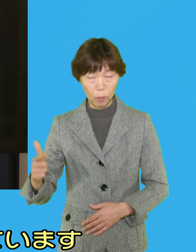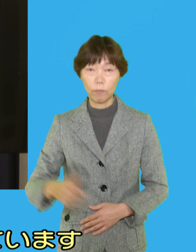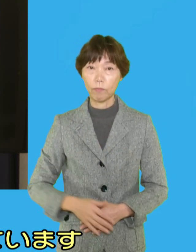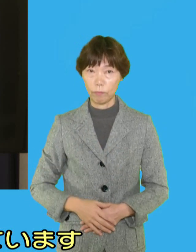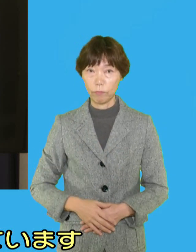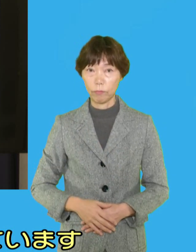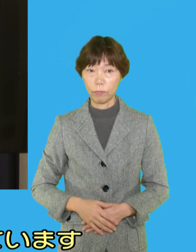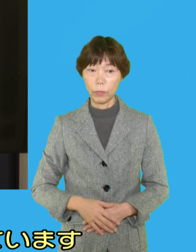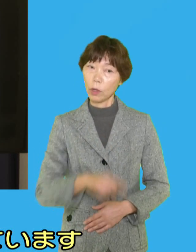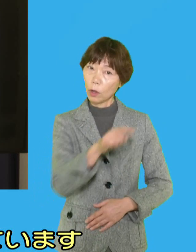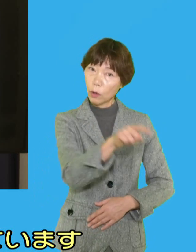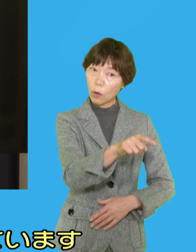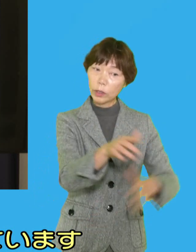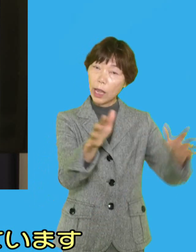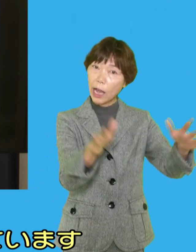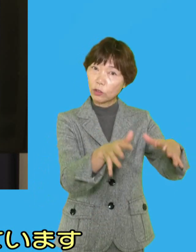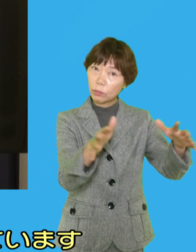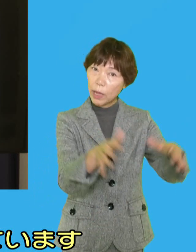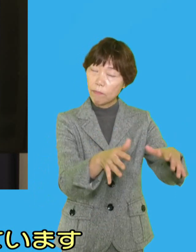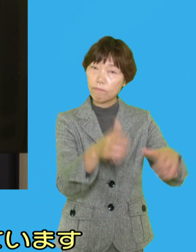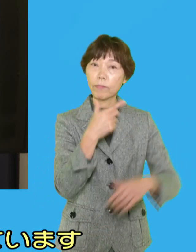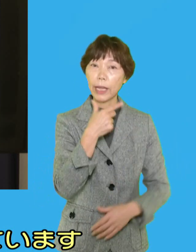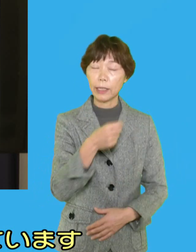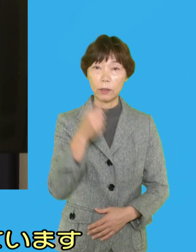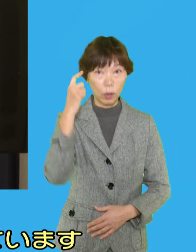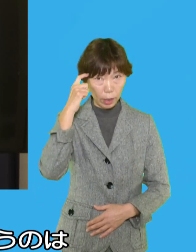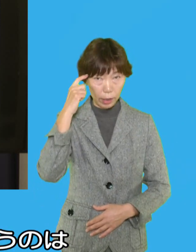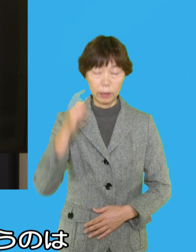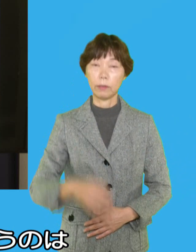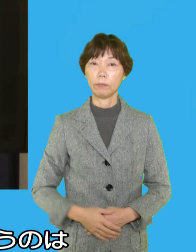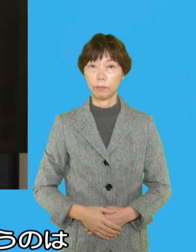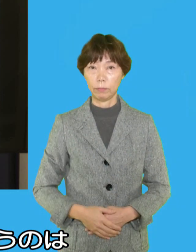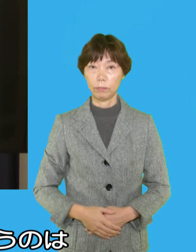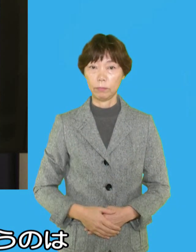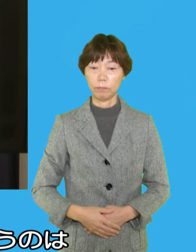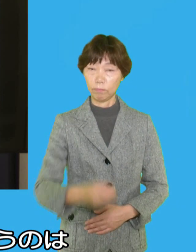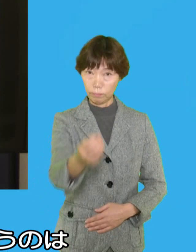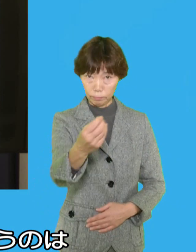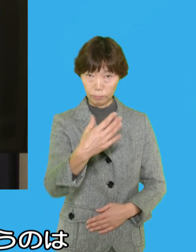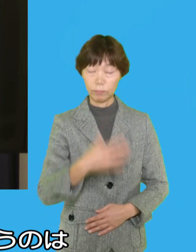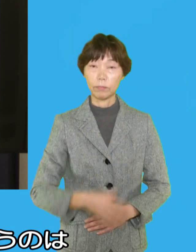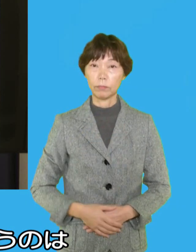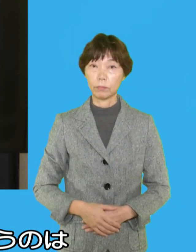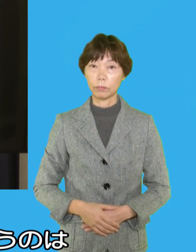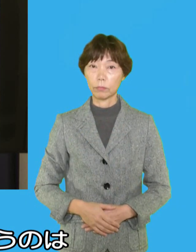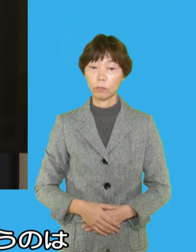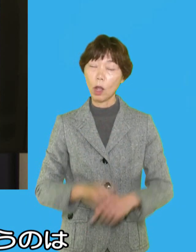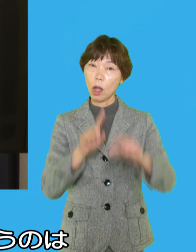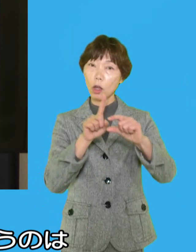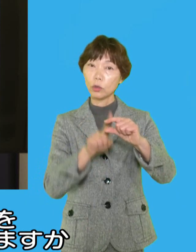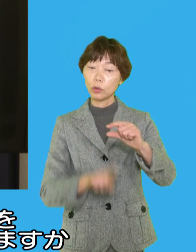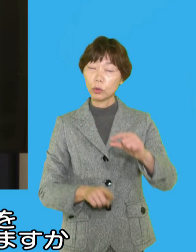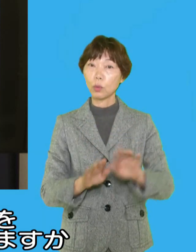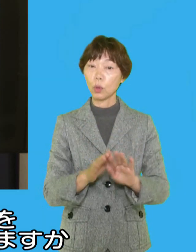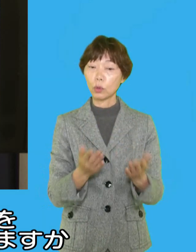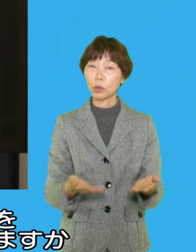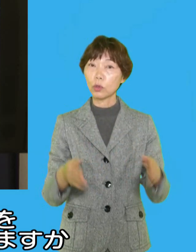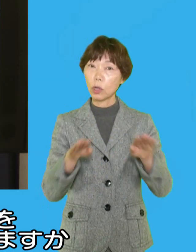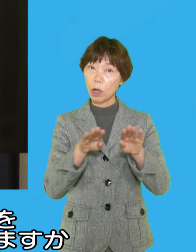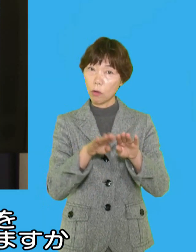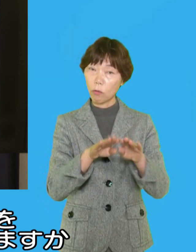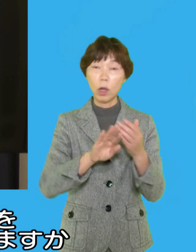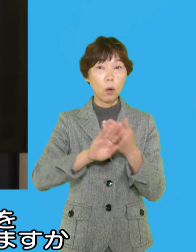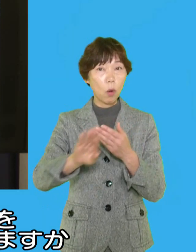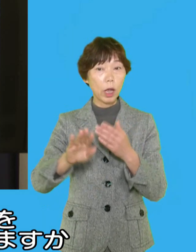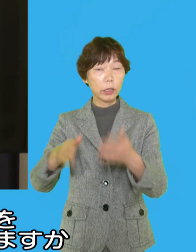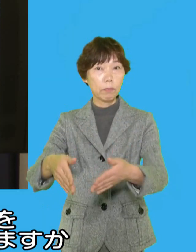ここで集めて活用できないかなというふうに考えています。 その場合中央図書館の機能というのはこれは別にどっかに作ること